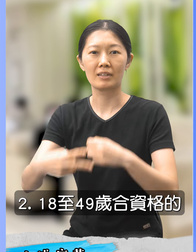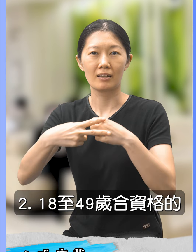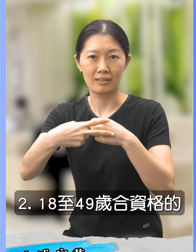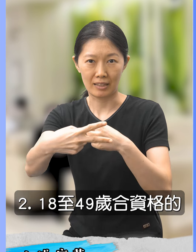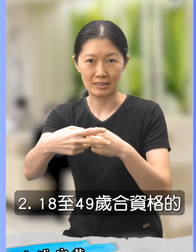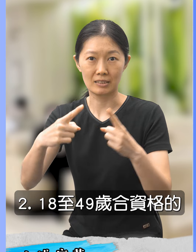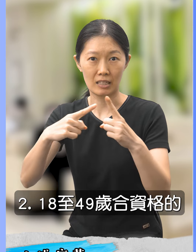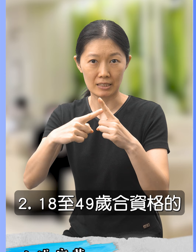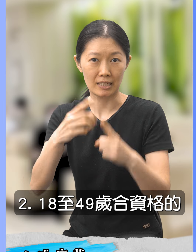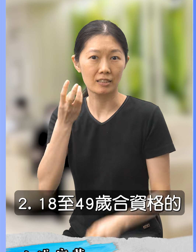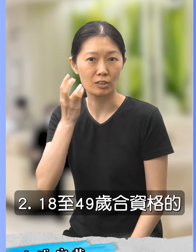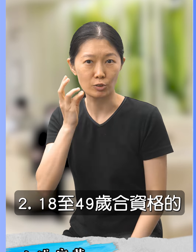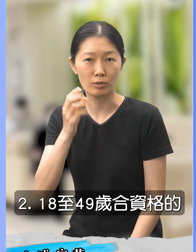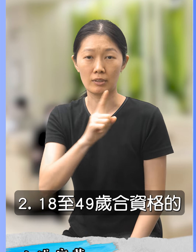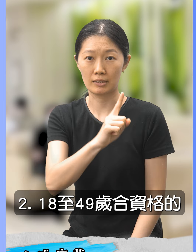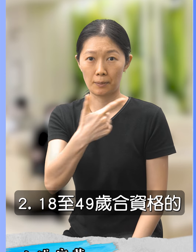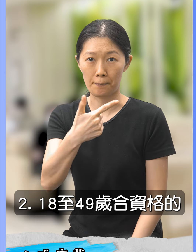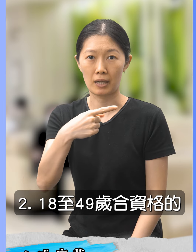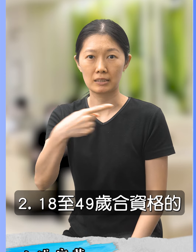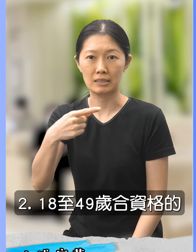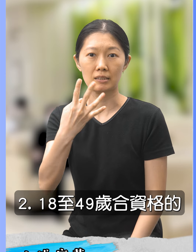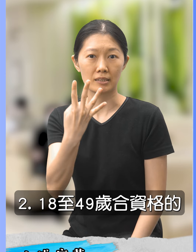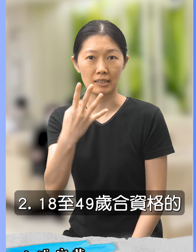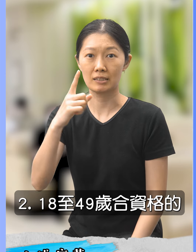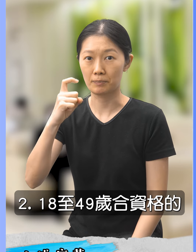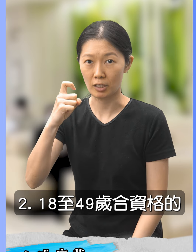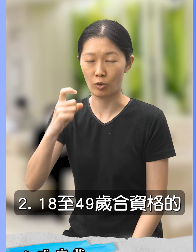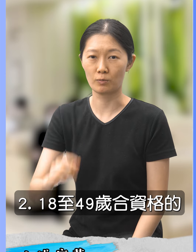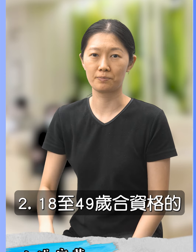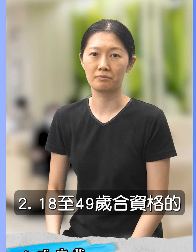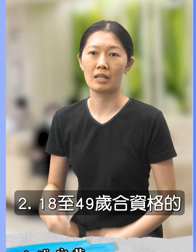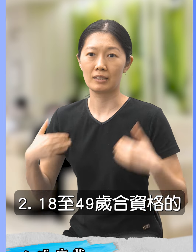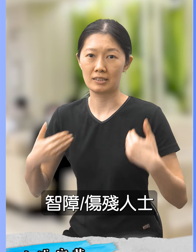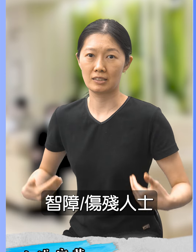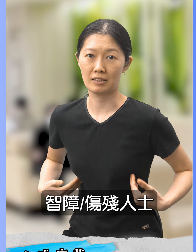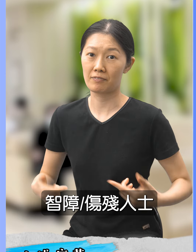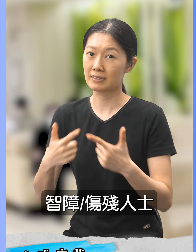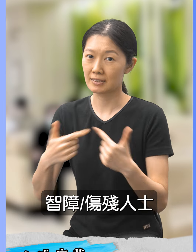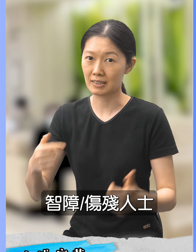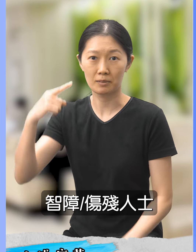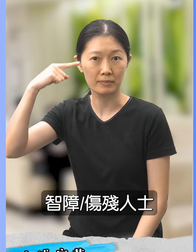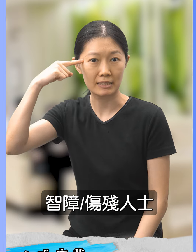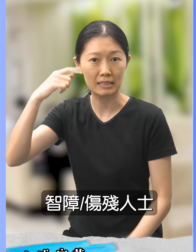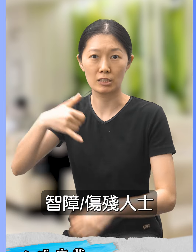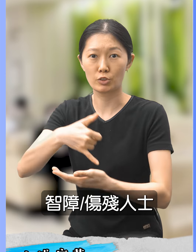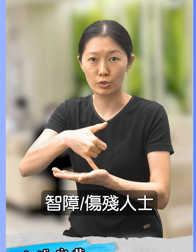第二，18至49歲合資格嘅智障或傷殘人士，